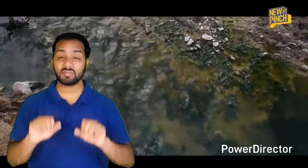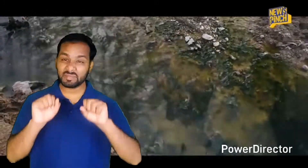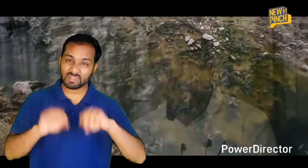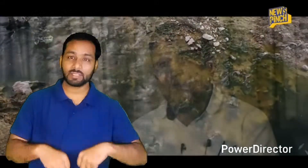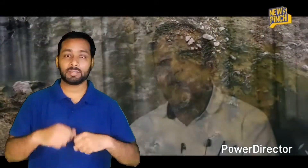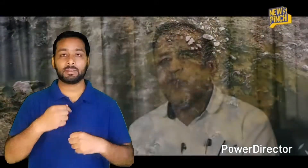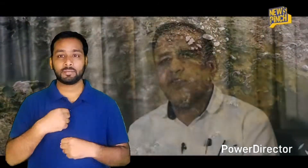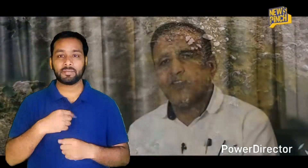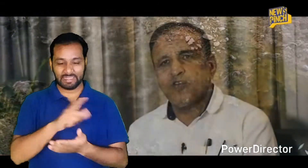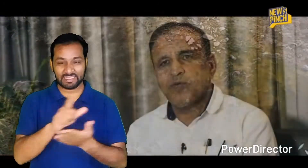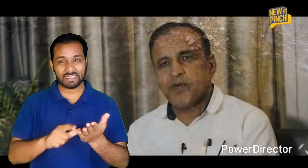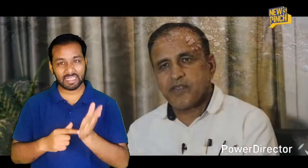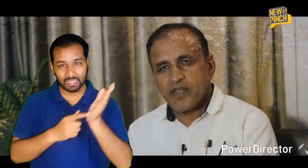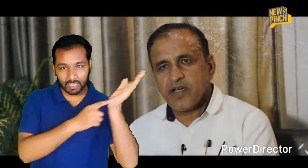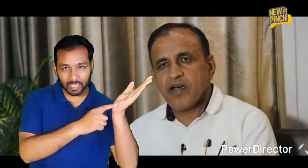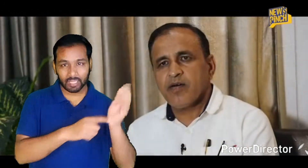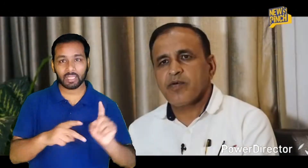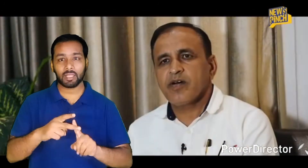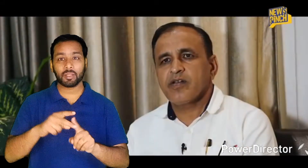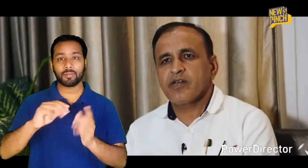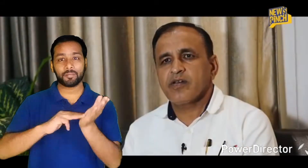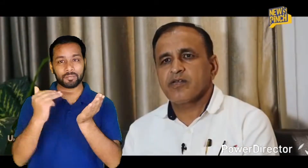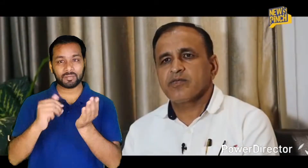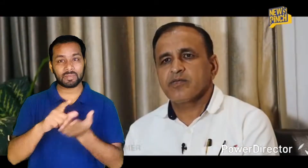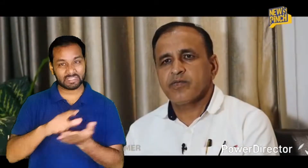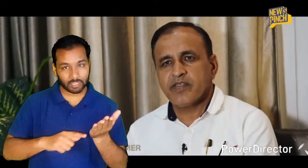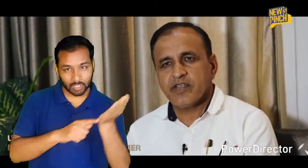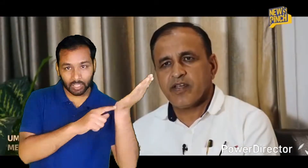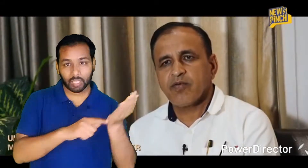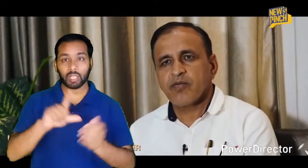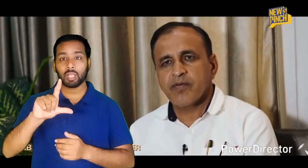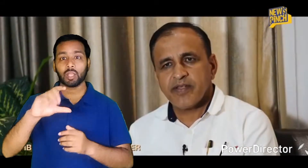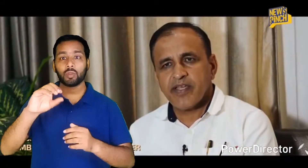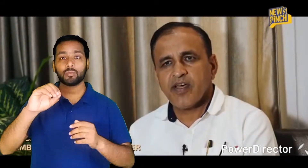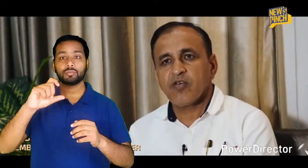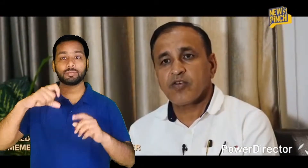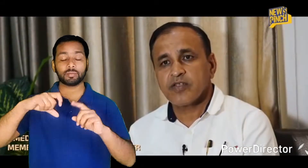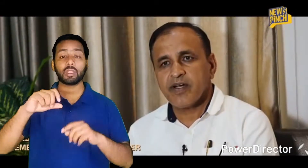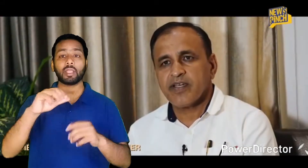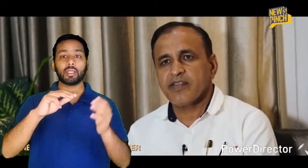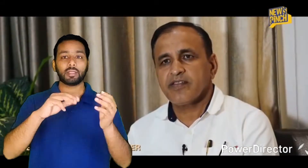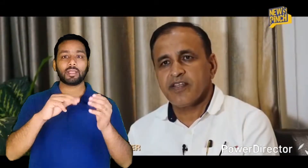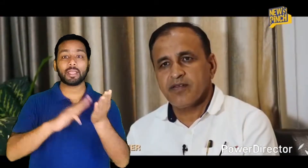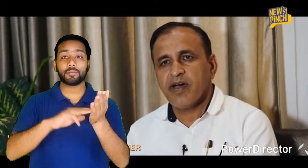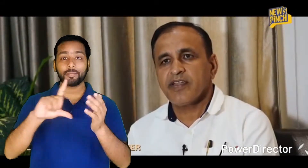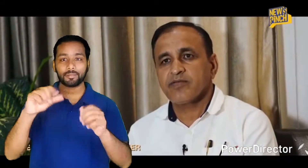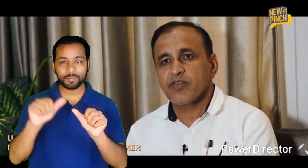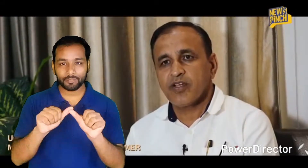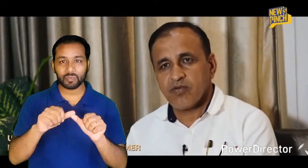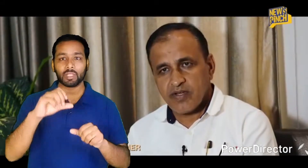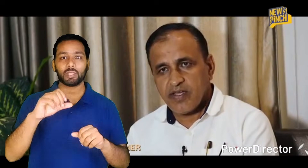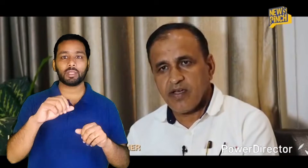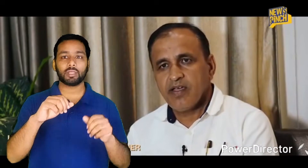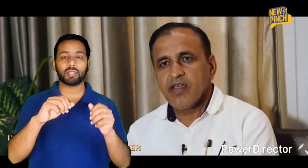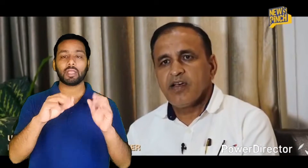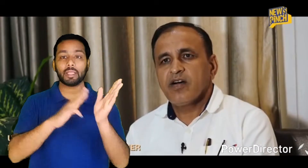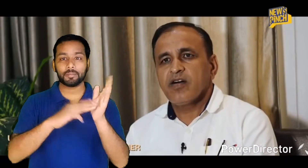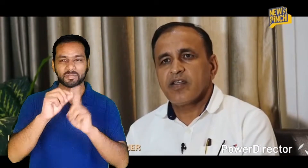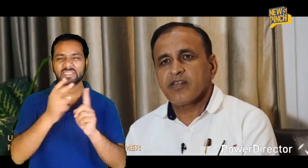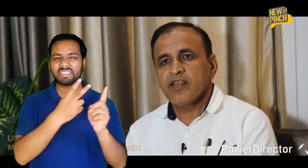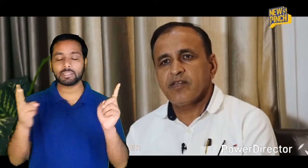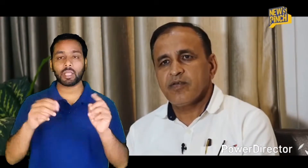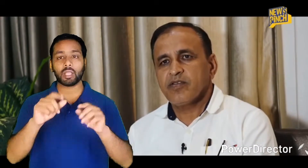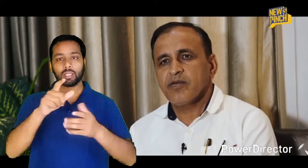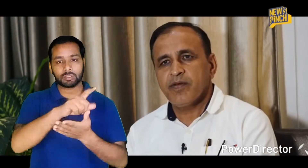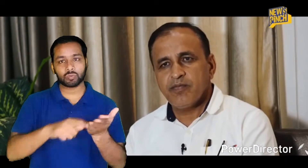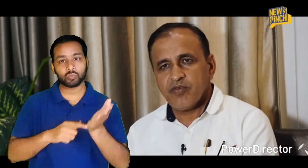बिल्कुल, मैंने एनजीटी को भी पत्र लिखा और मंत्री साहब को भी बताया। लोकसभा के अंदर 3 बार इस मुद्दे को उठाया,